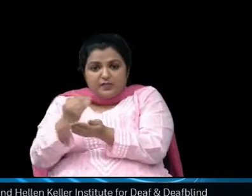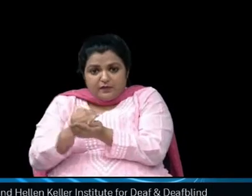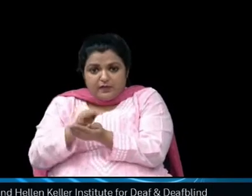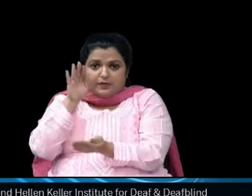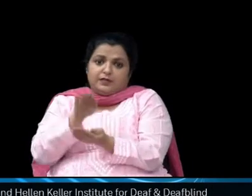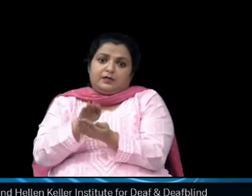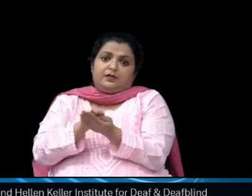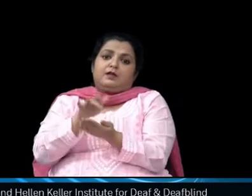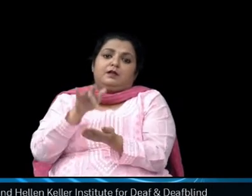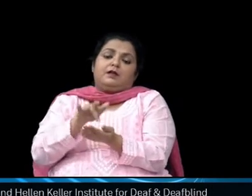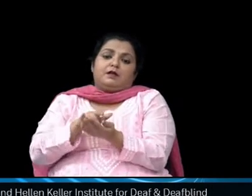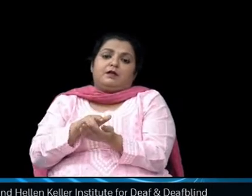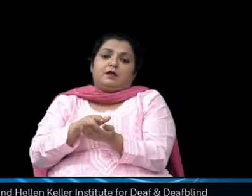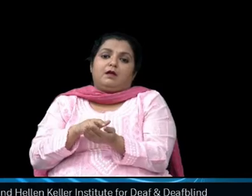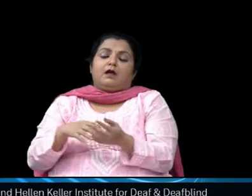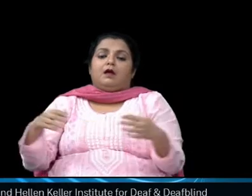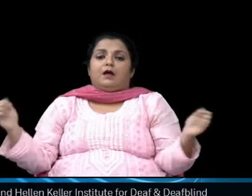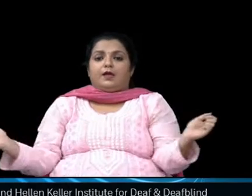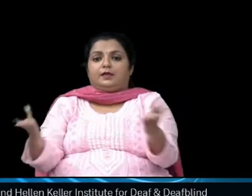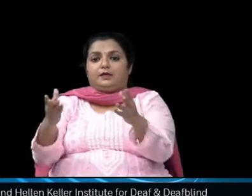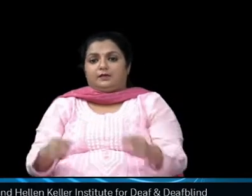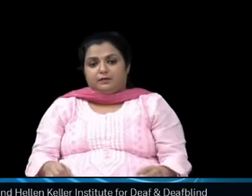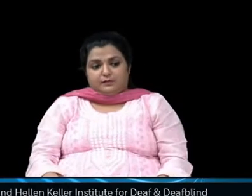एकुनिस करता एक्षे भी सकुझी देट में परस्तावित करने करने